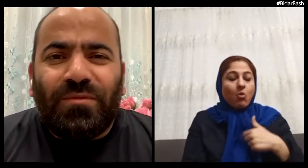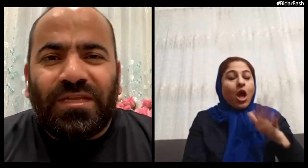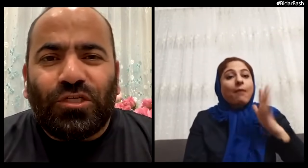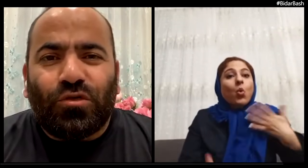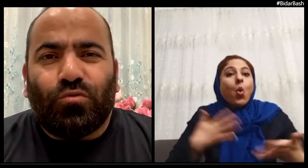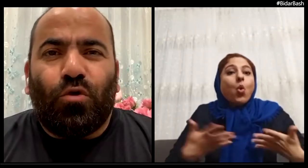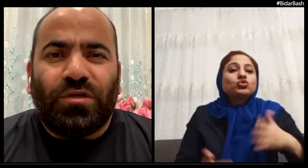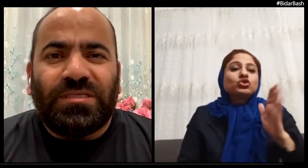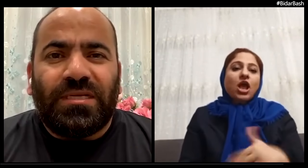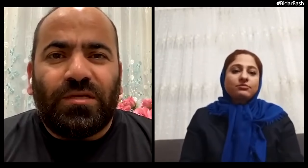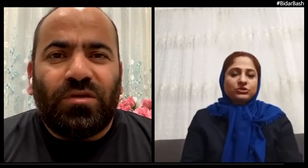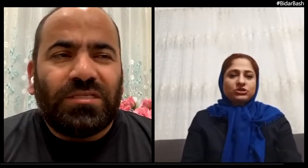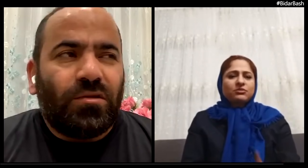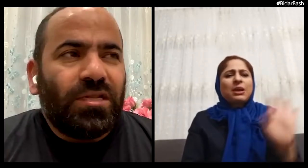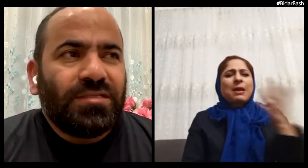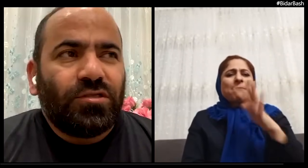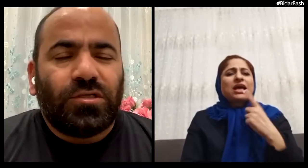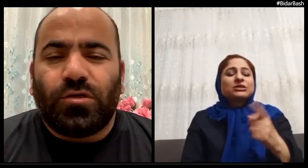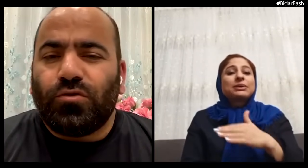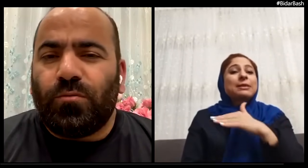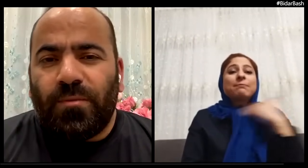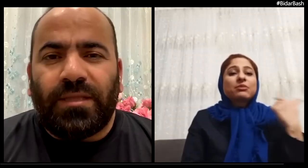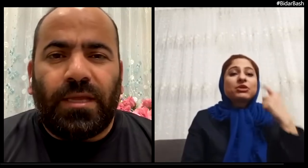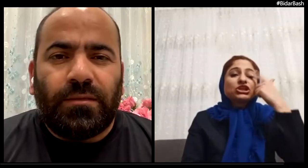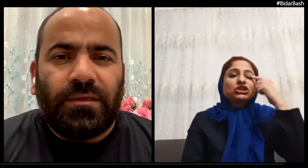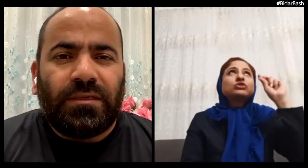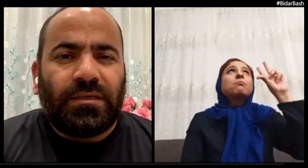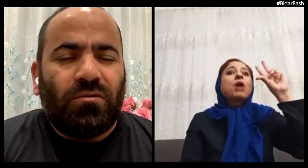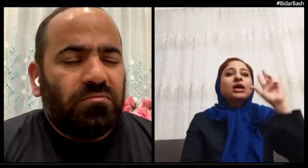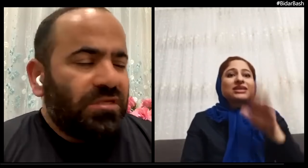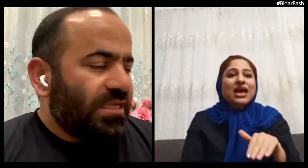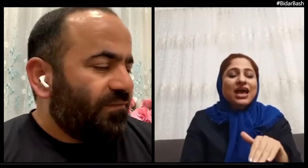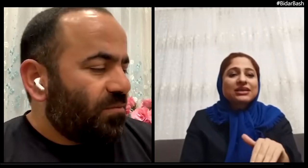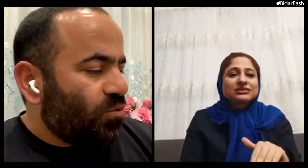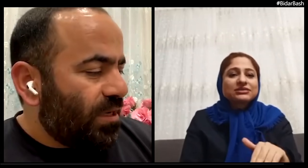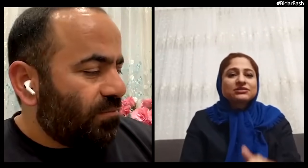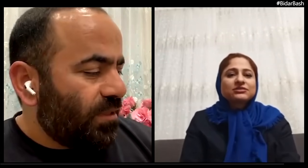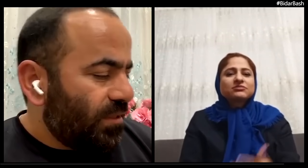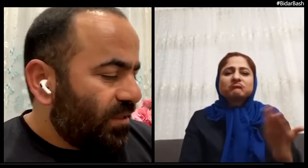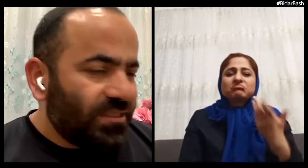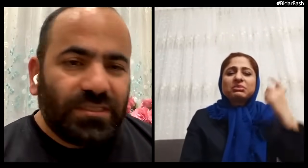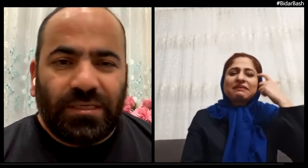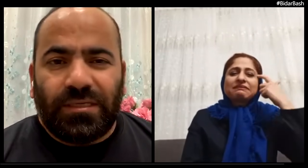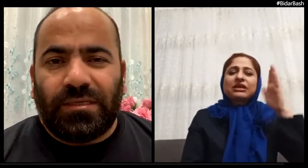دیدی میمیرن چشاشون بازه، اینو اسرائیل نذاشته چشاشون رو ببندن. خب یه ذره فکر میکنم